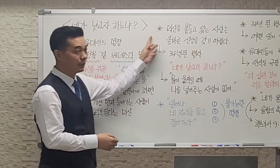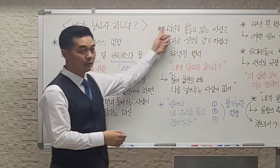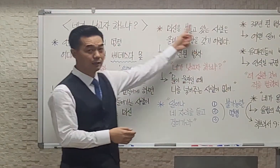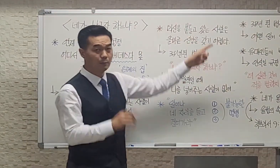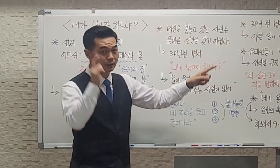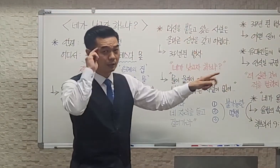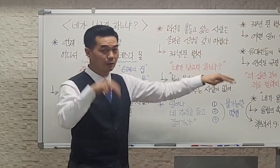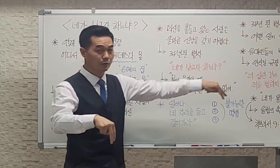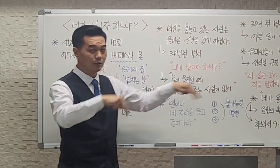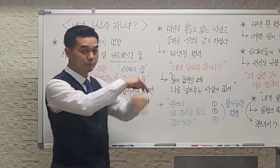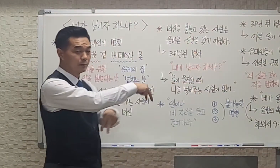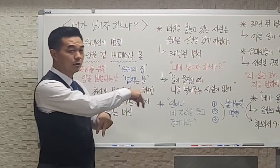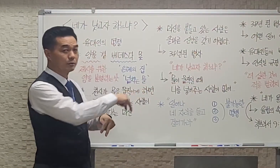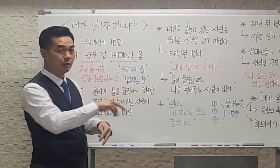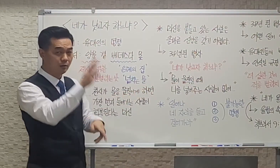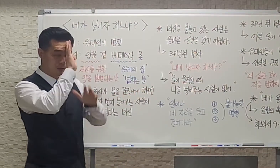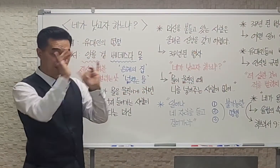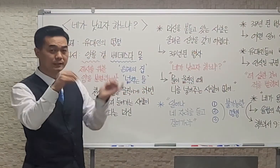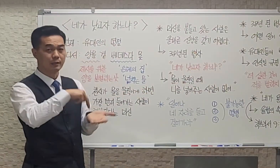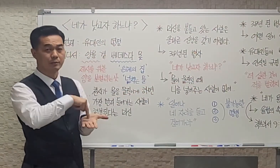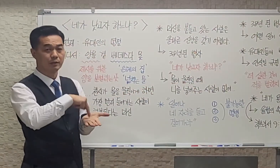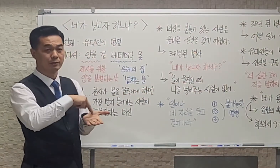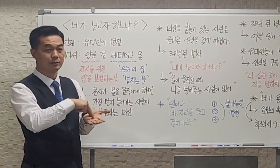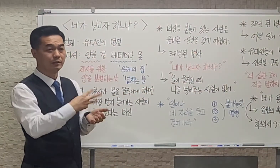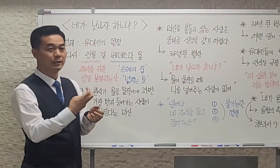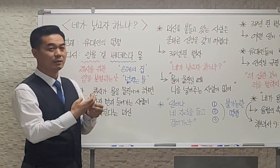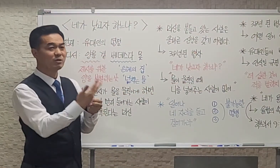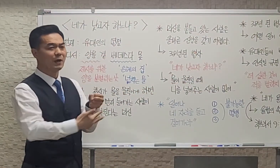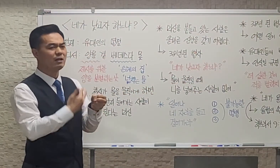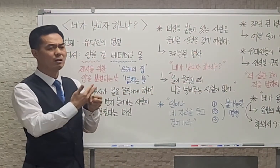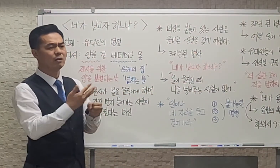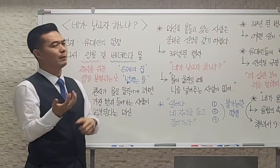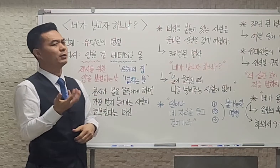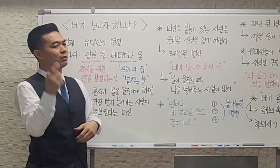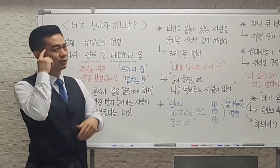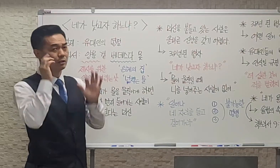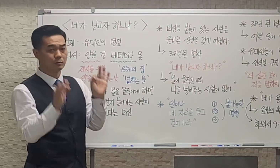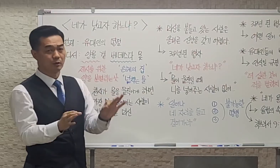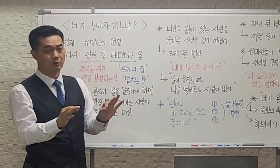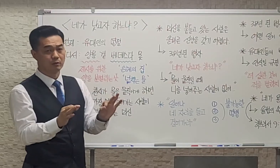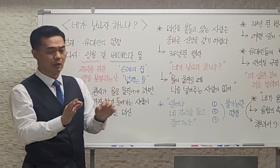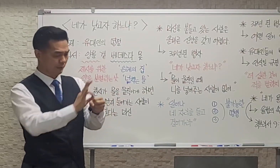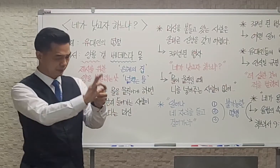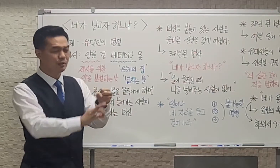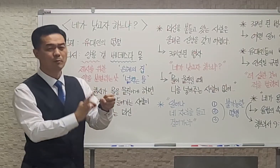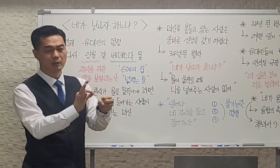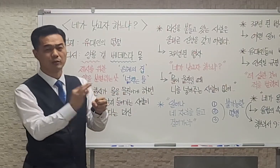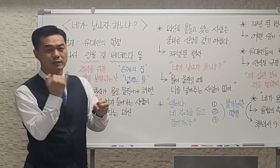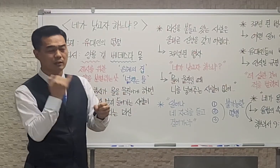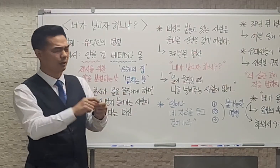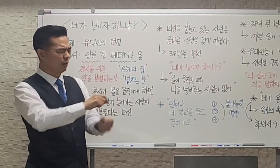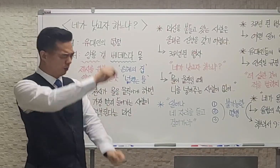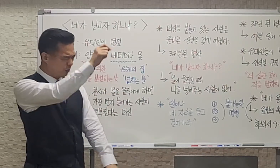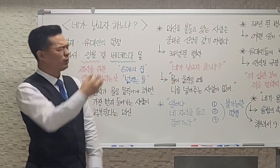자, 한번 생각해보세요. 입장 바꿔보세요. 환자의 입장에서 38년 아팠다고 생각해보세요. 10년만 해도 괜찮은 것 같아요. 허리